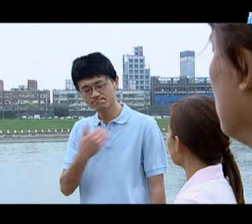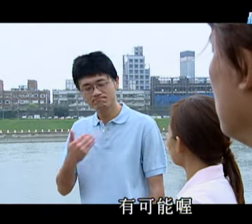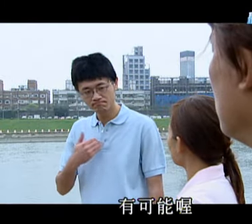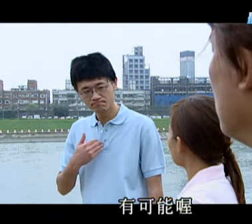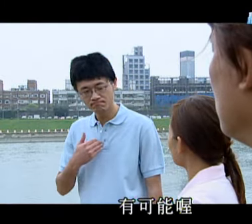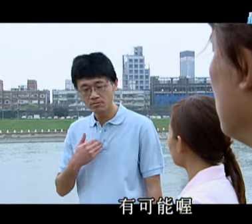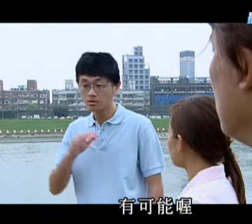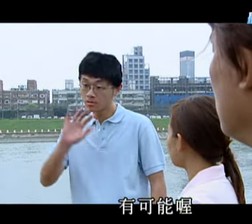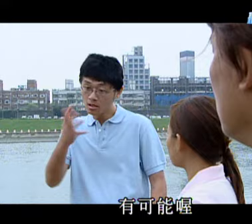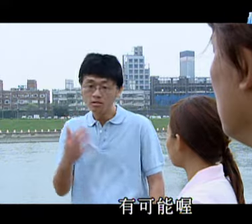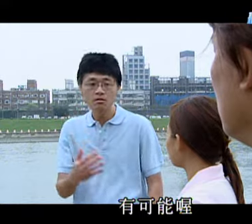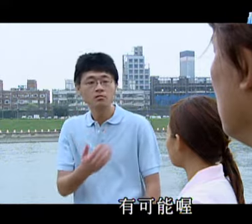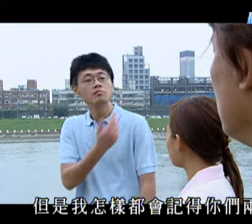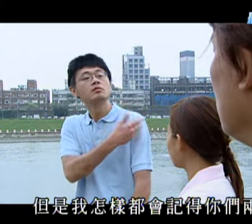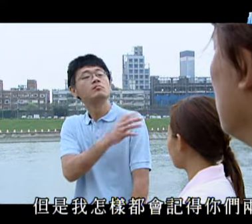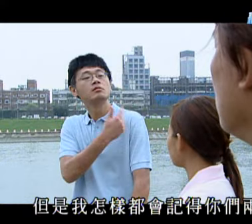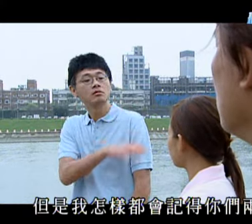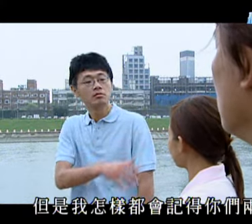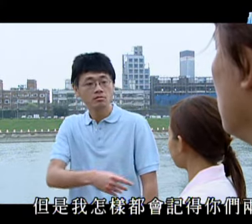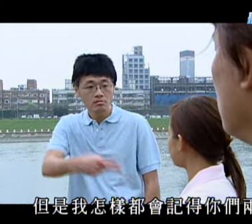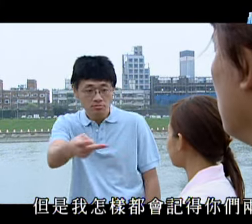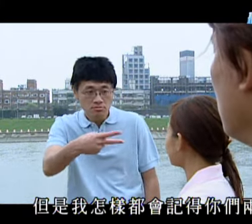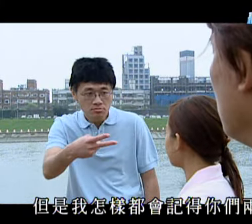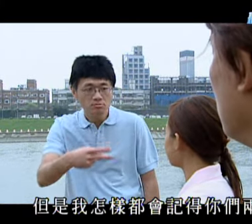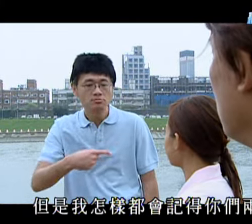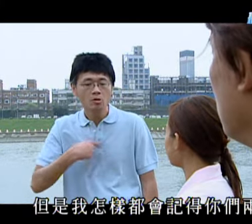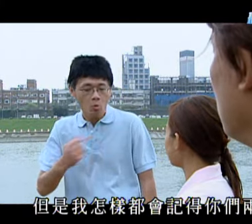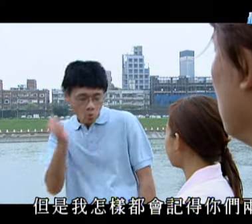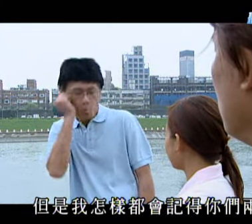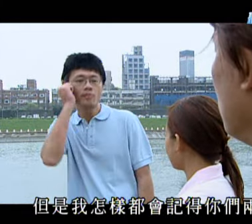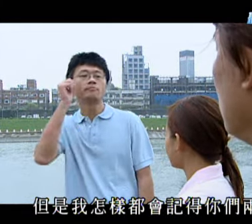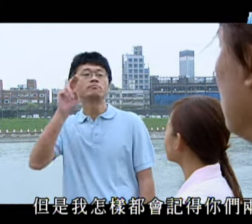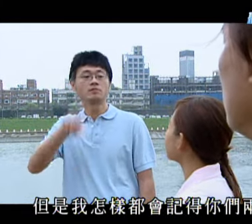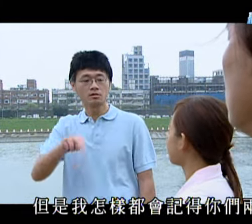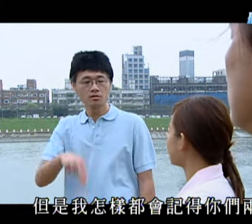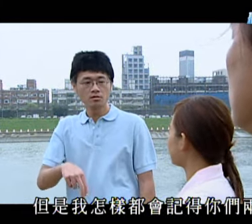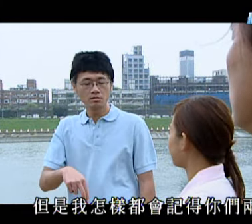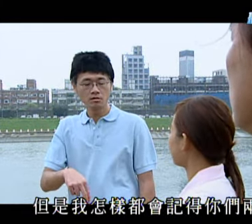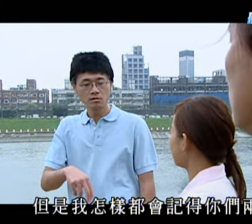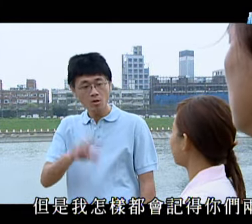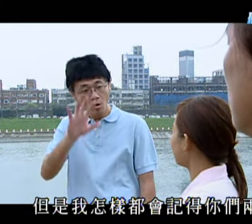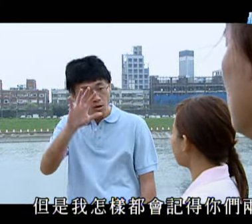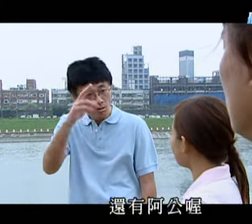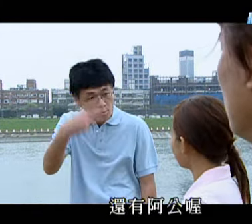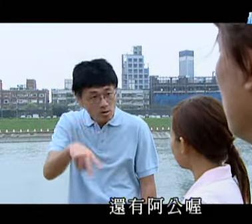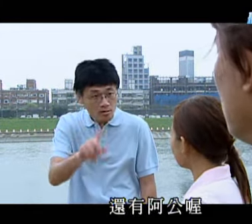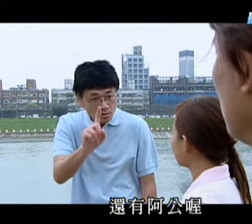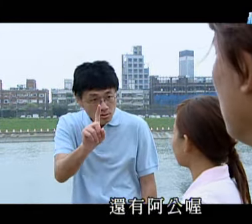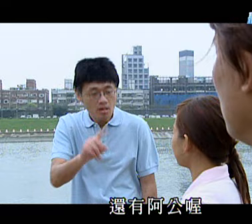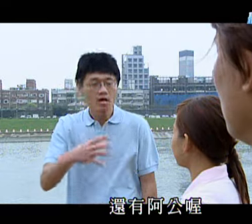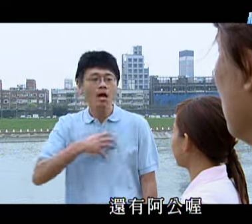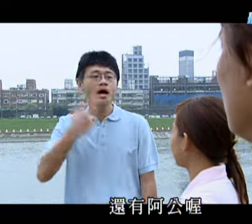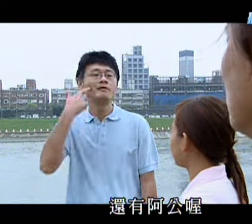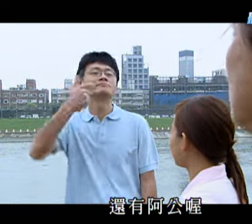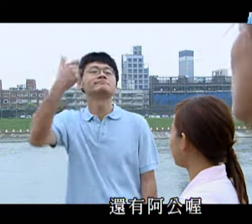可能哦，但是啊，我怎样都会记得你们两个。嗯，还有阿公哦。嗯，